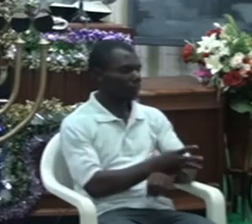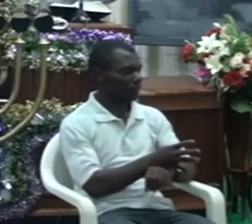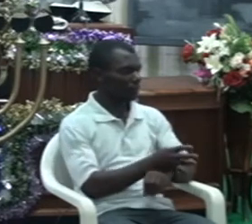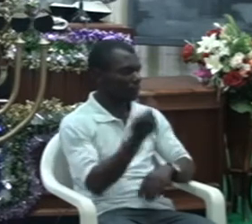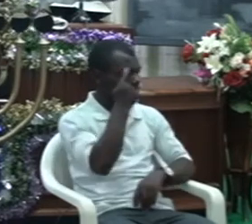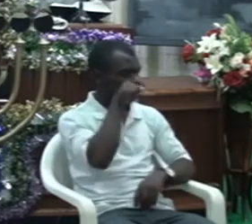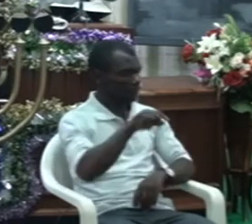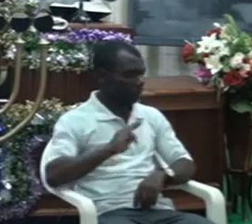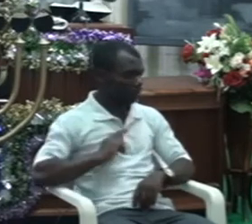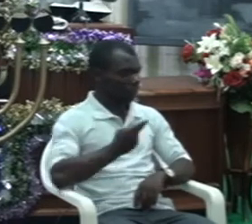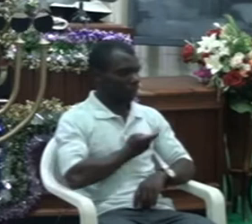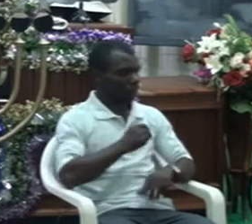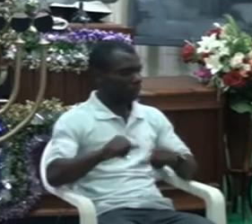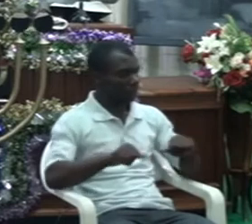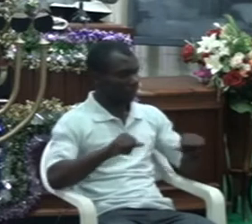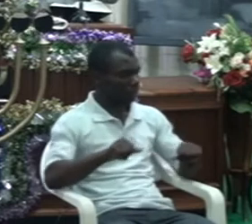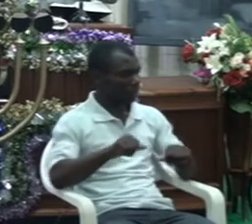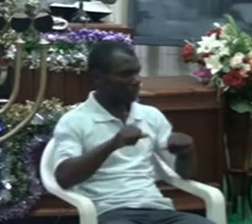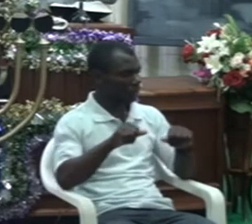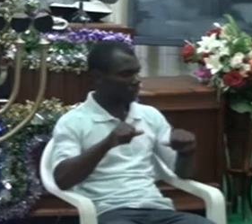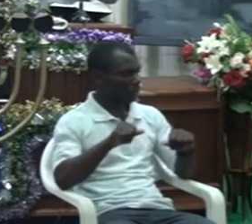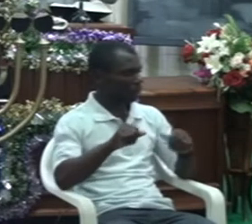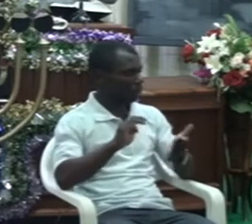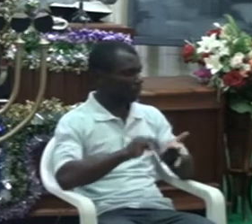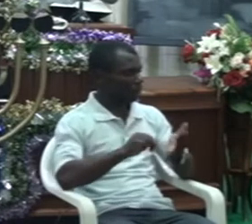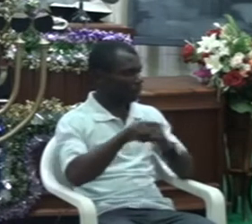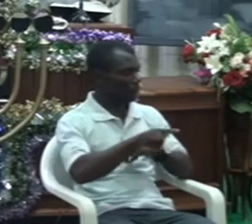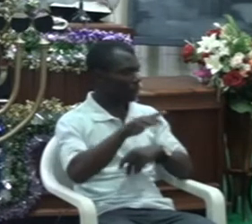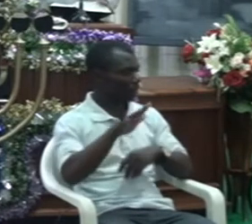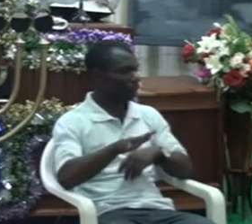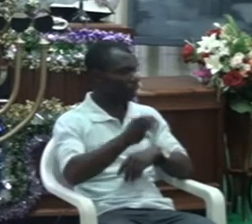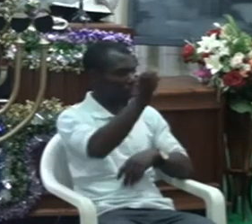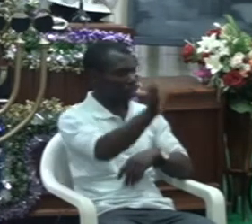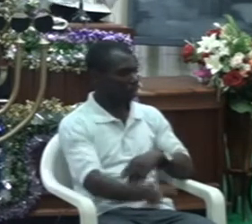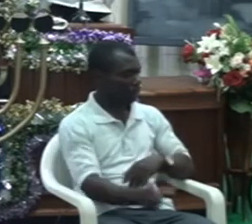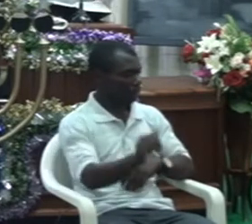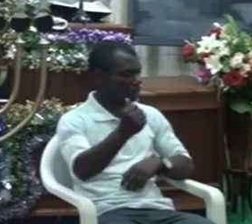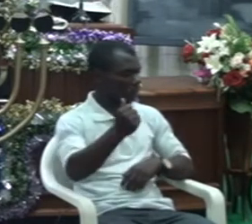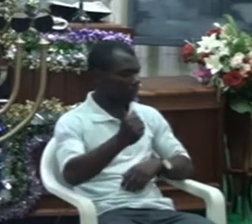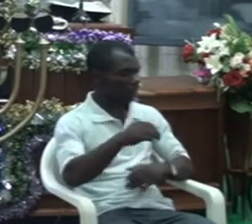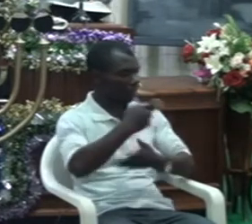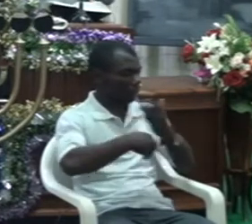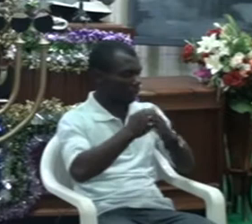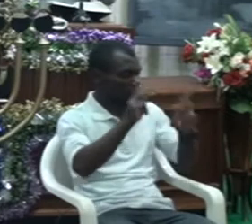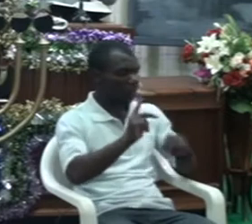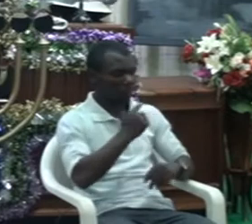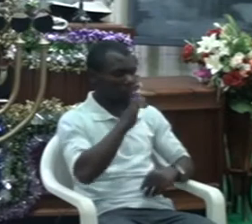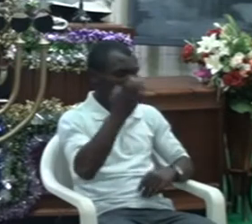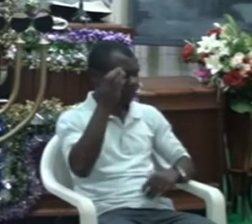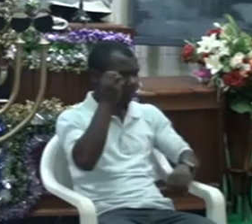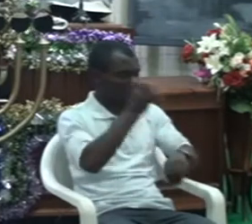Tout timise Matthieu 25. Pour que nous puissions accomplir Matthieu 25 verset 10. Ceux qui étaient prêts. Walambo alikuwa